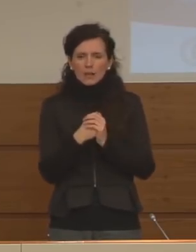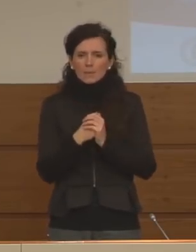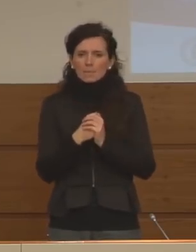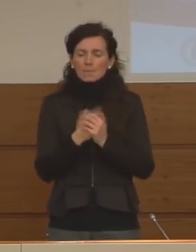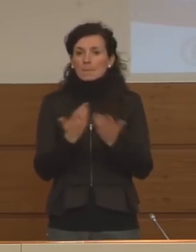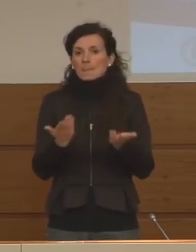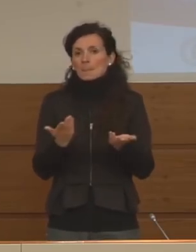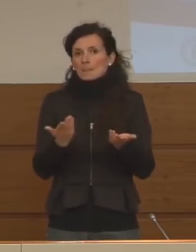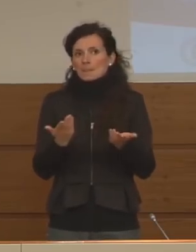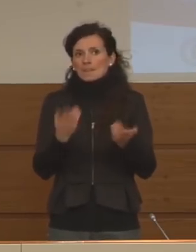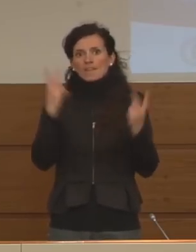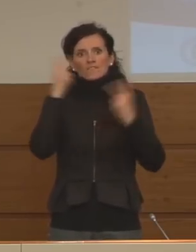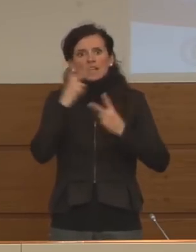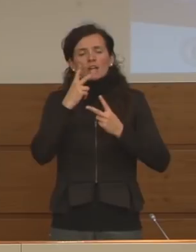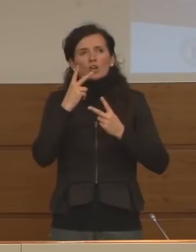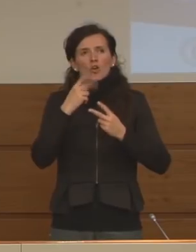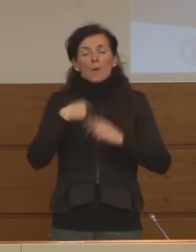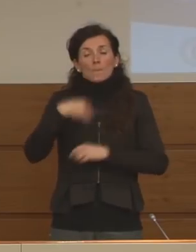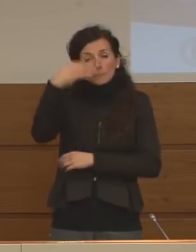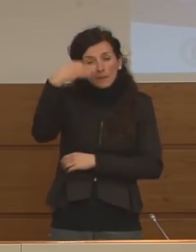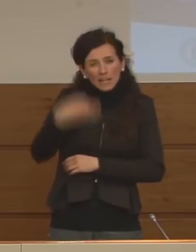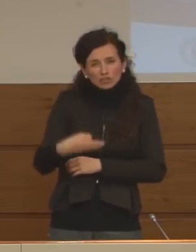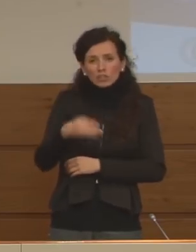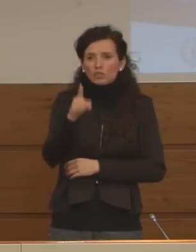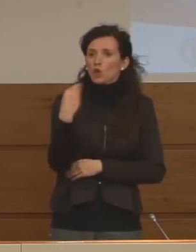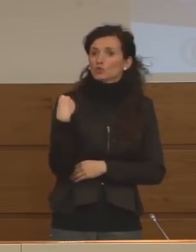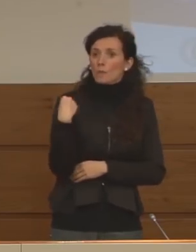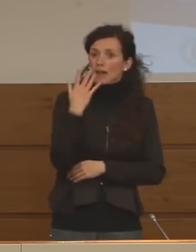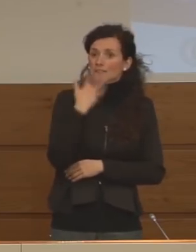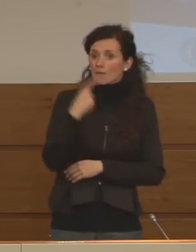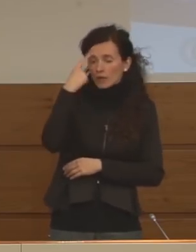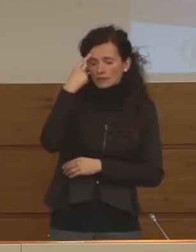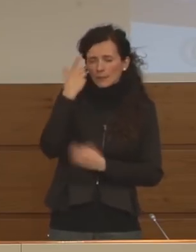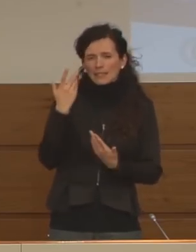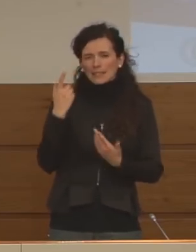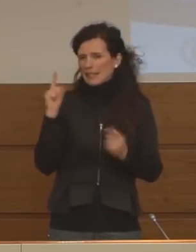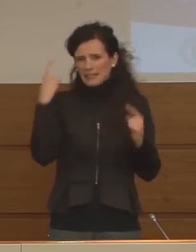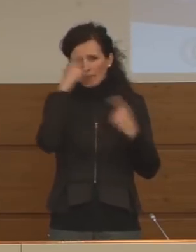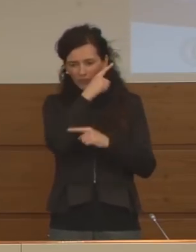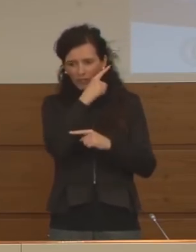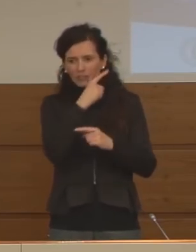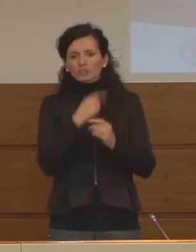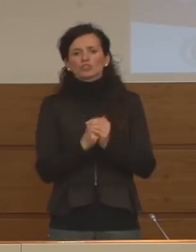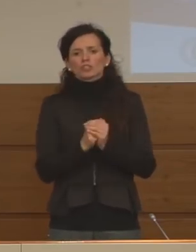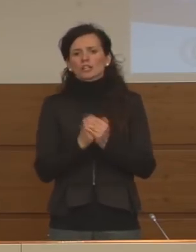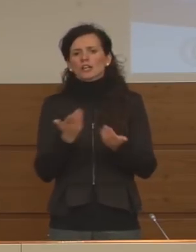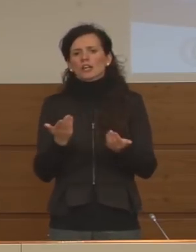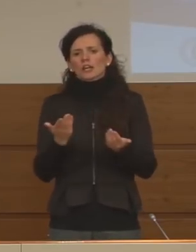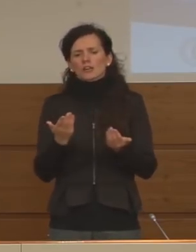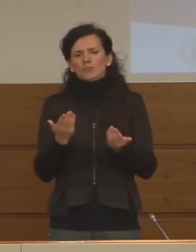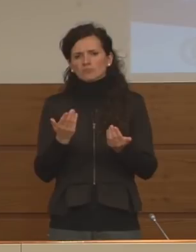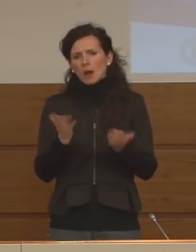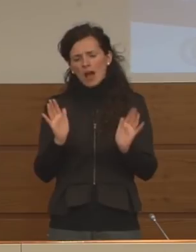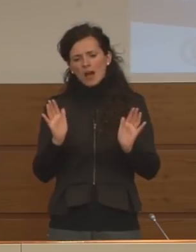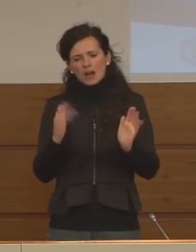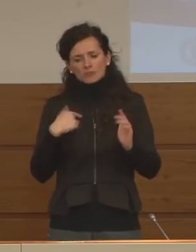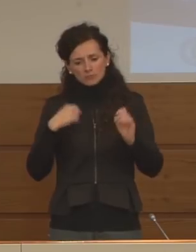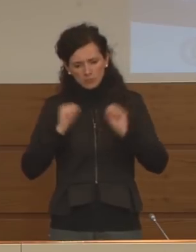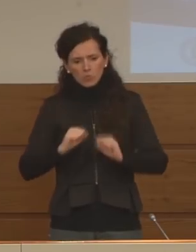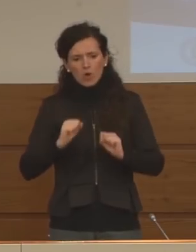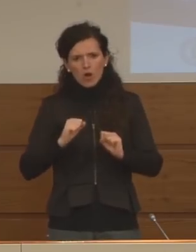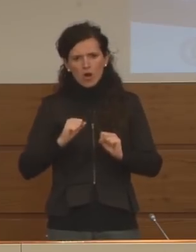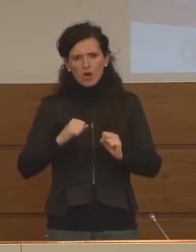rispetto alla sua domanda presto riusciremo a